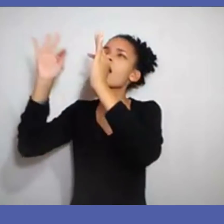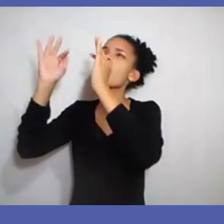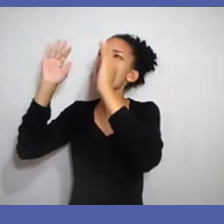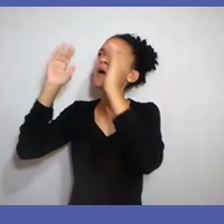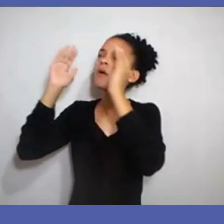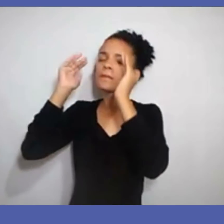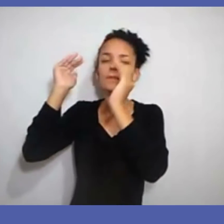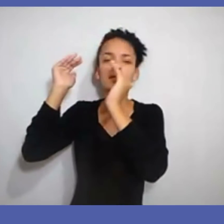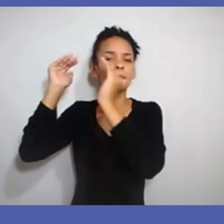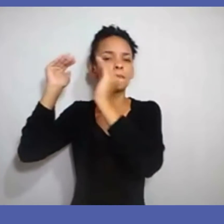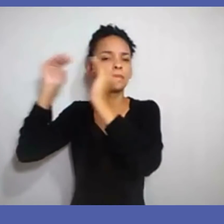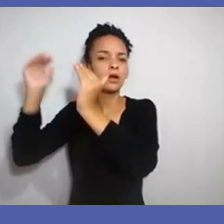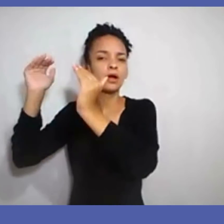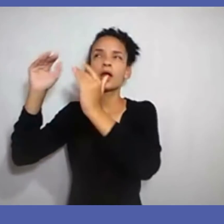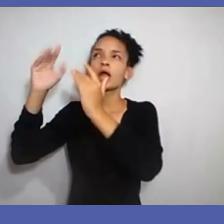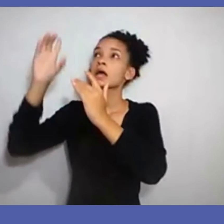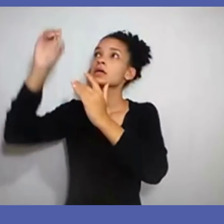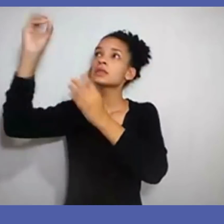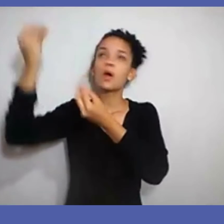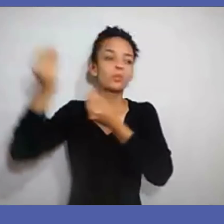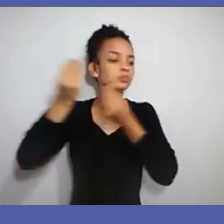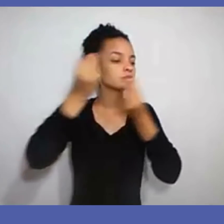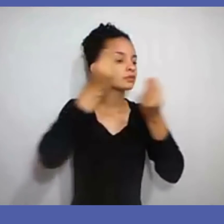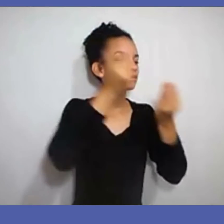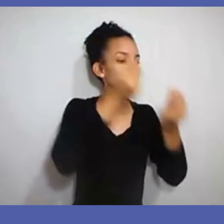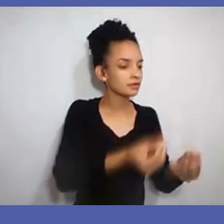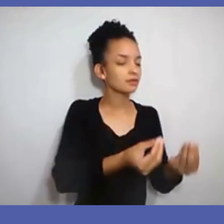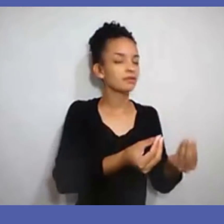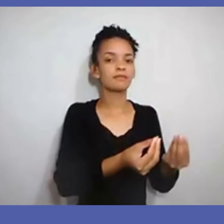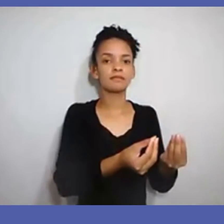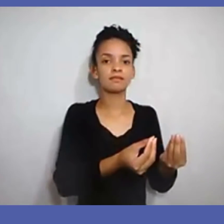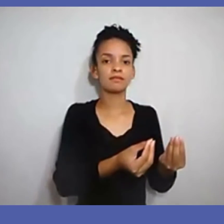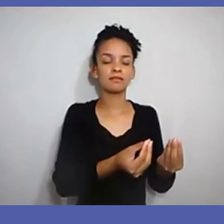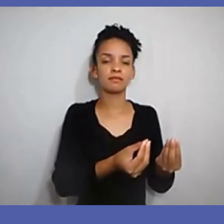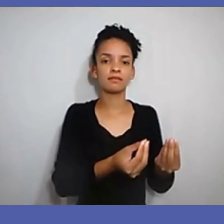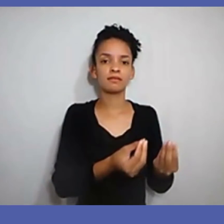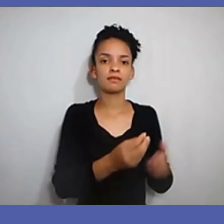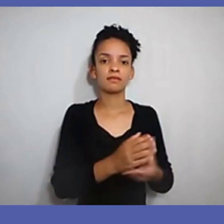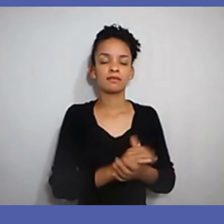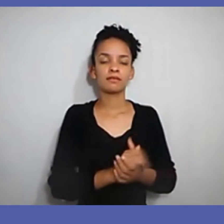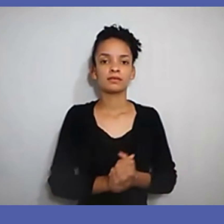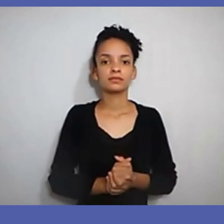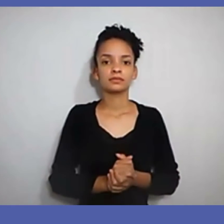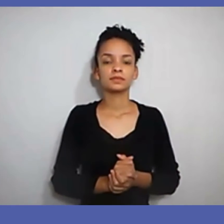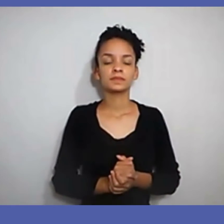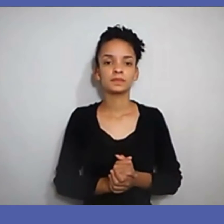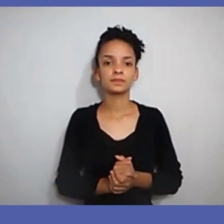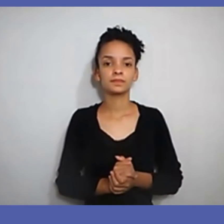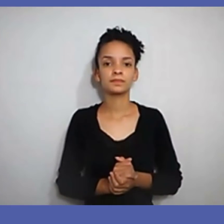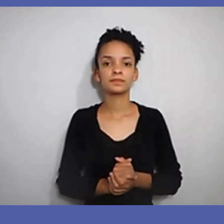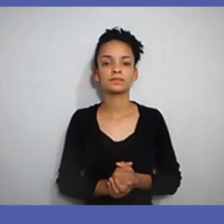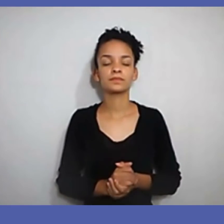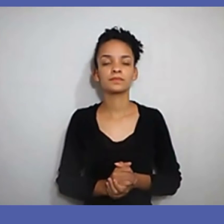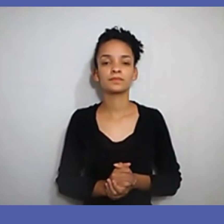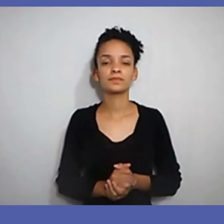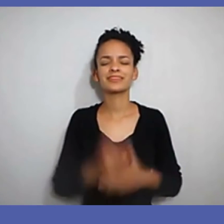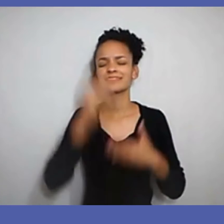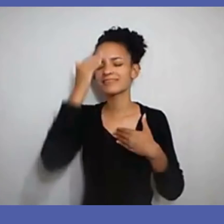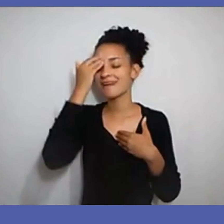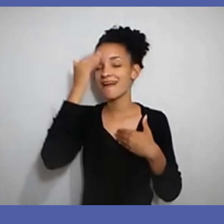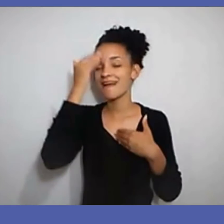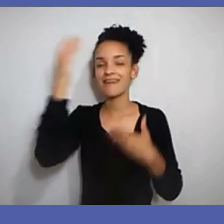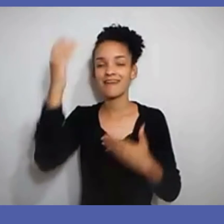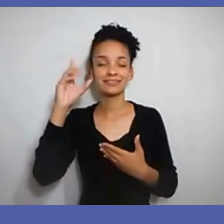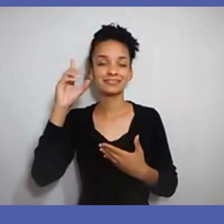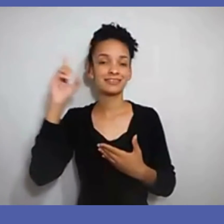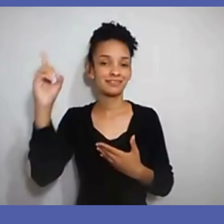sustento a seu tempo? Irmãos, graças a Deus, os nossos comportores estão saindo ali para